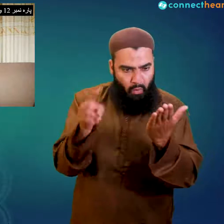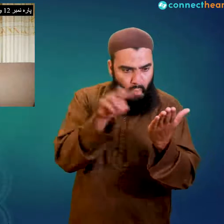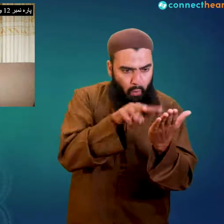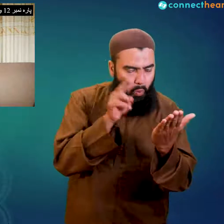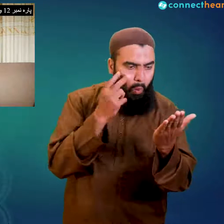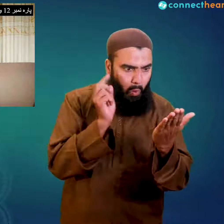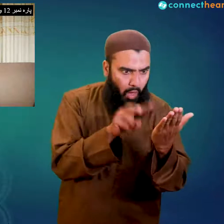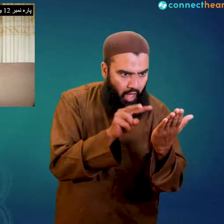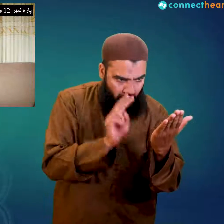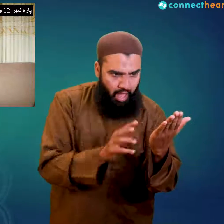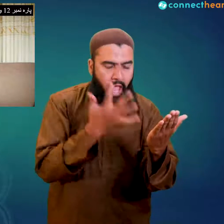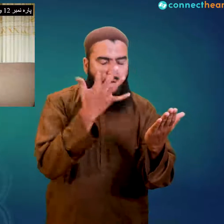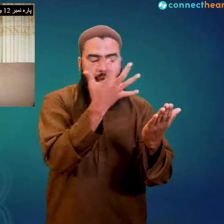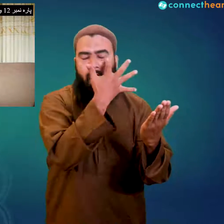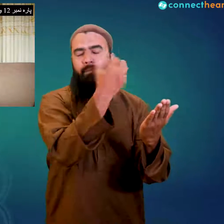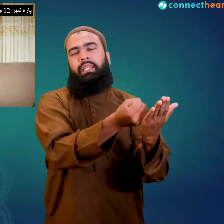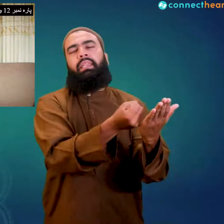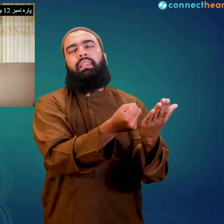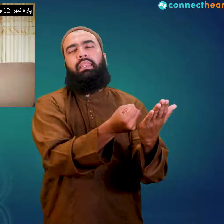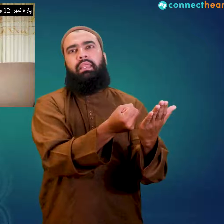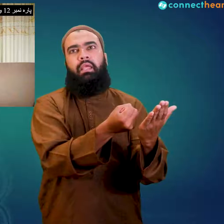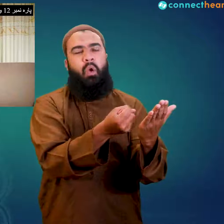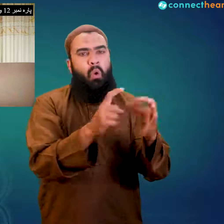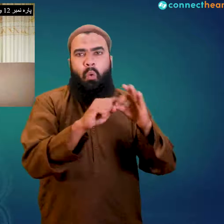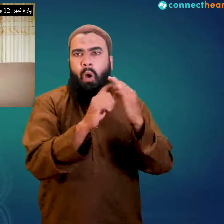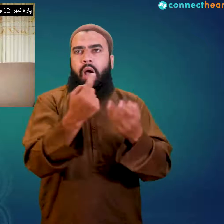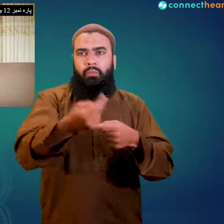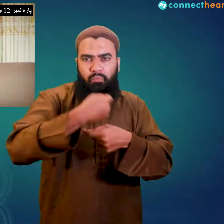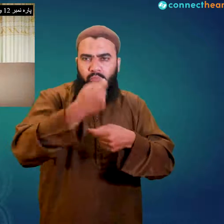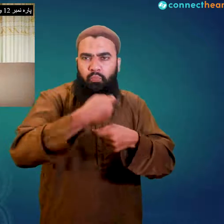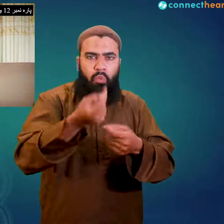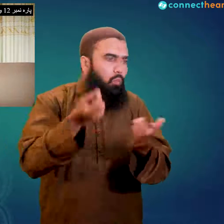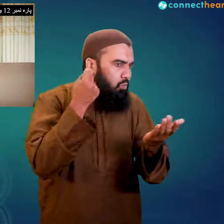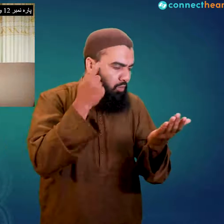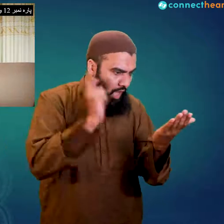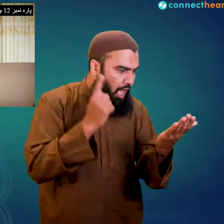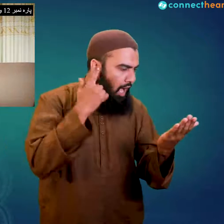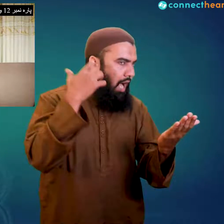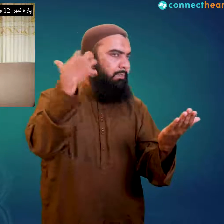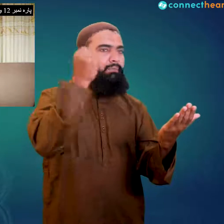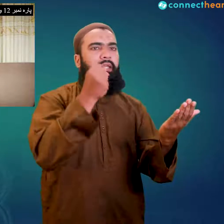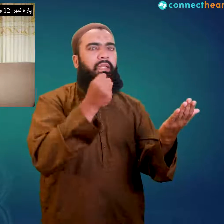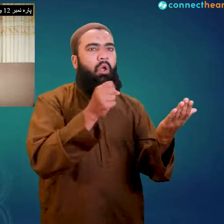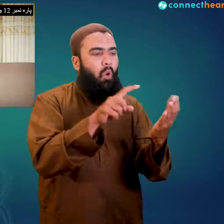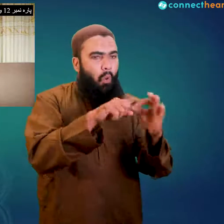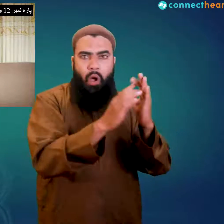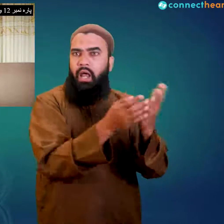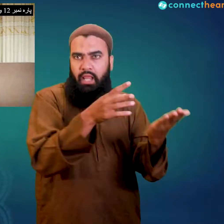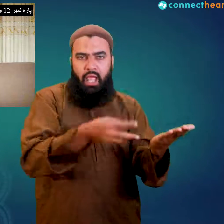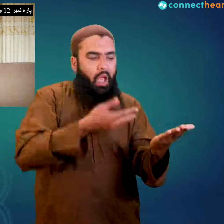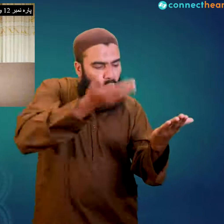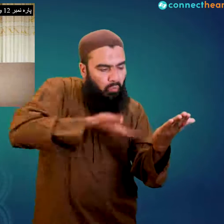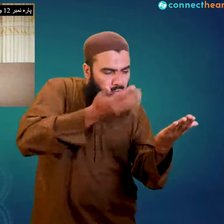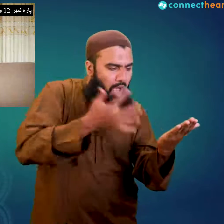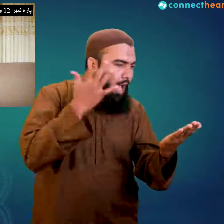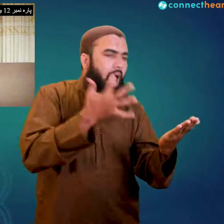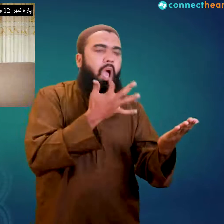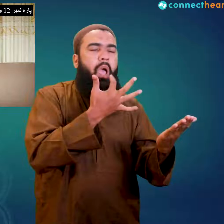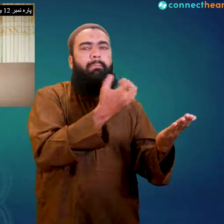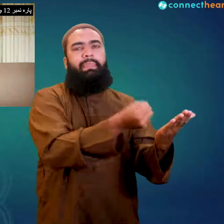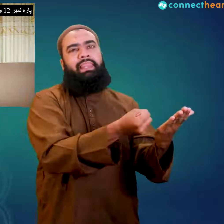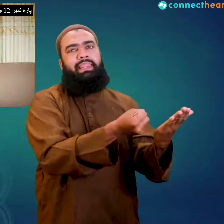سے وہ اندھا ہو گیا، حق کو سننے سے وہ بہرا ہو گیا، جبکہ حق اس کے سامنے تھا، حق اس کو پیش کیا